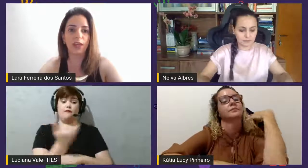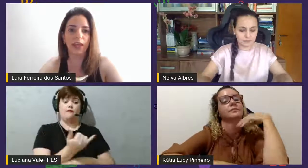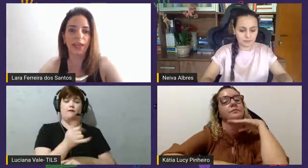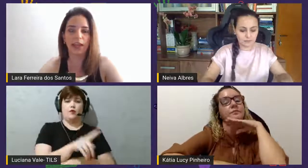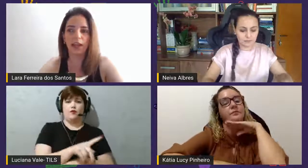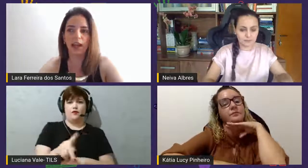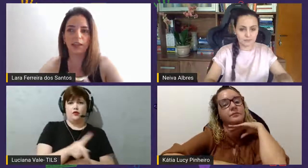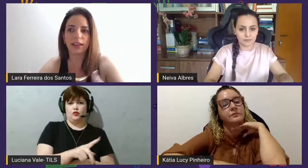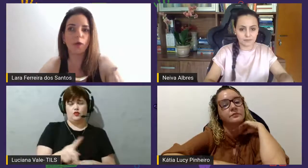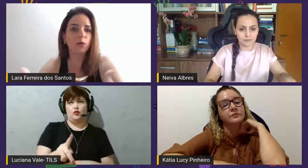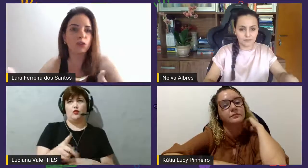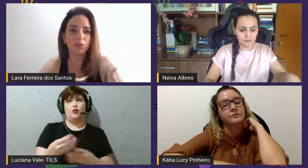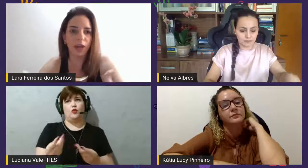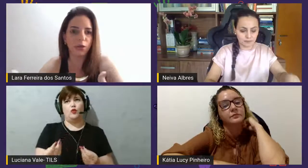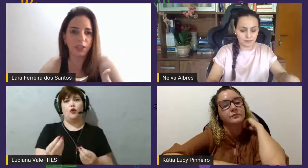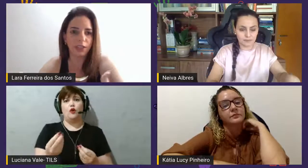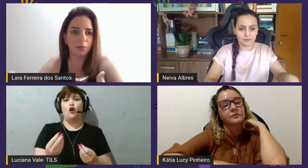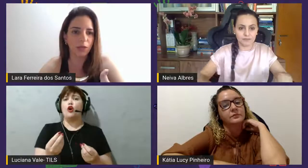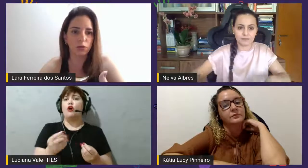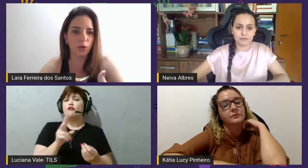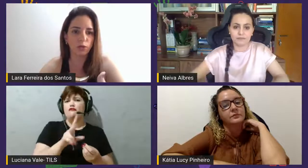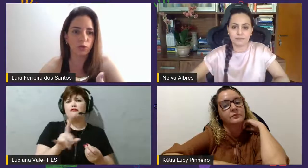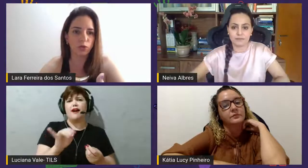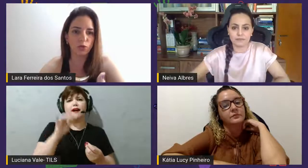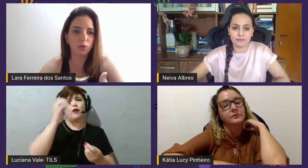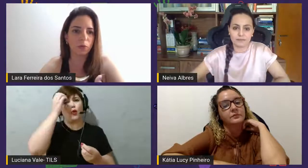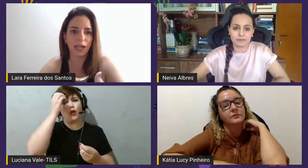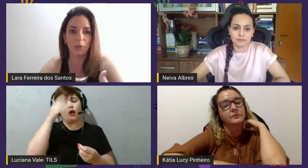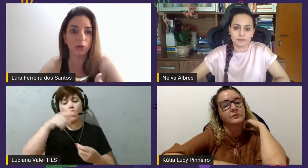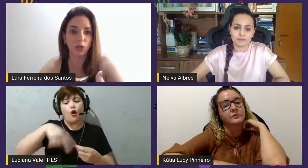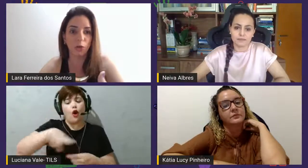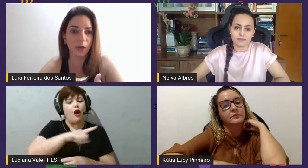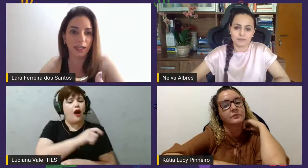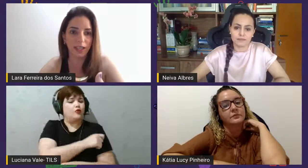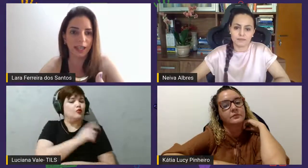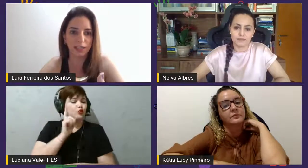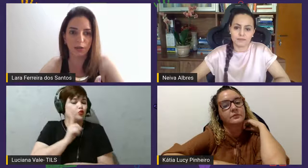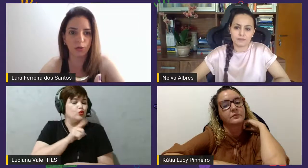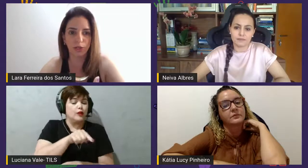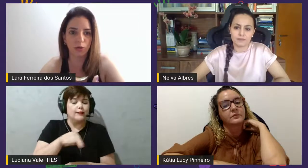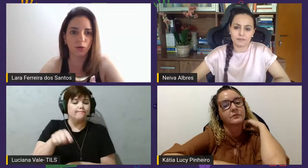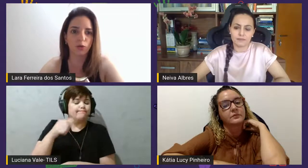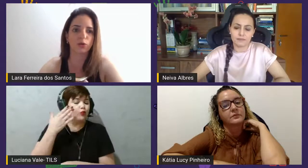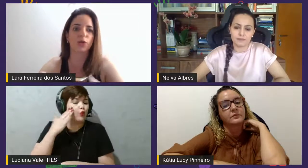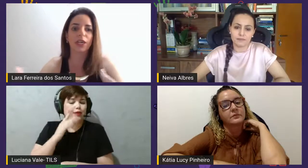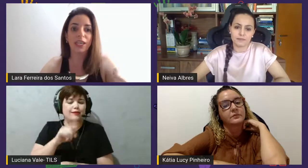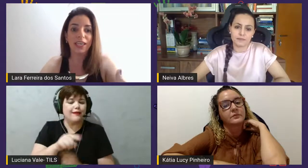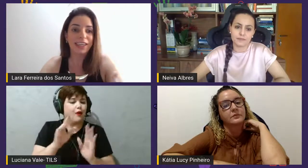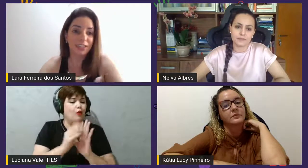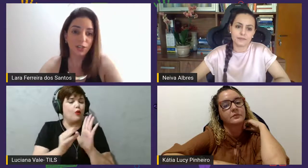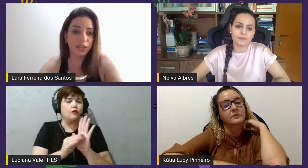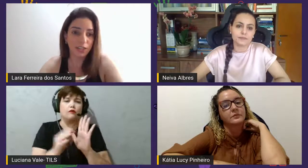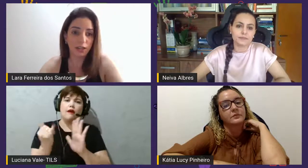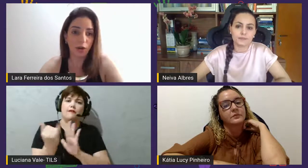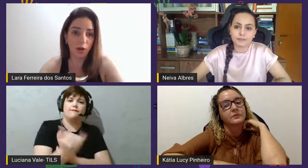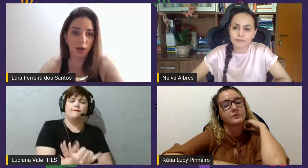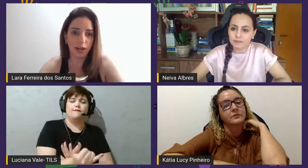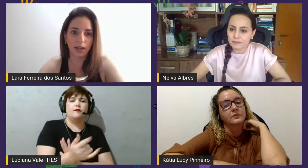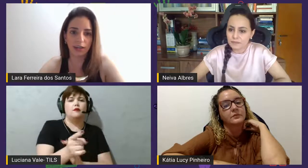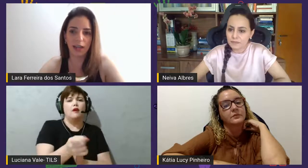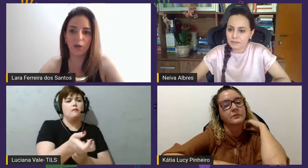professor até onde vai o conhecimento do aluno surdo para que ele possa compreender esse conteúdo. E existe